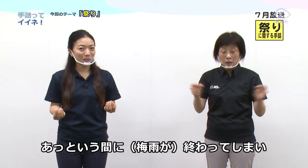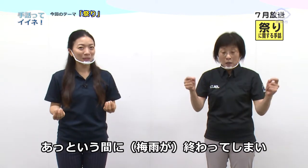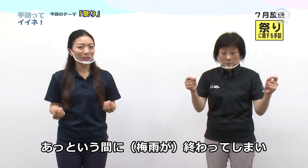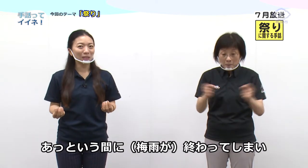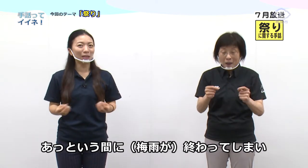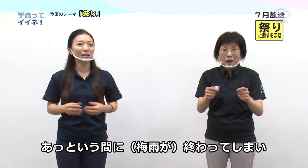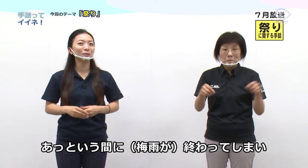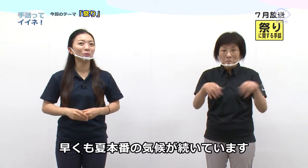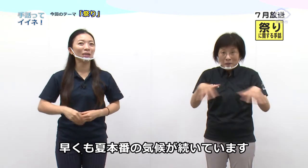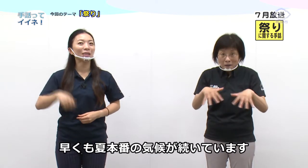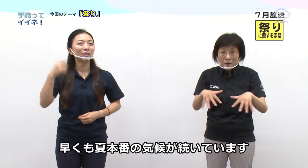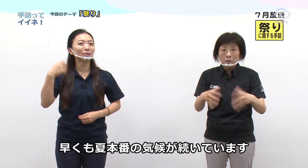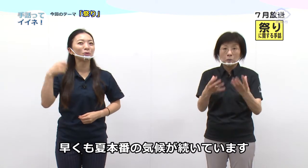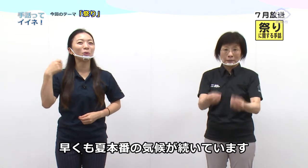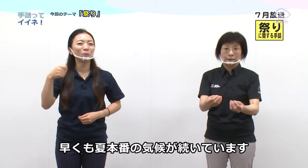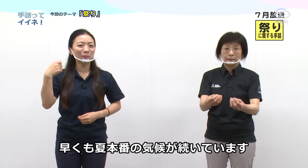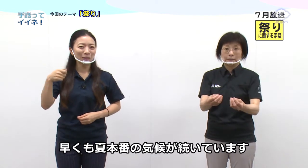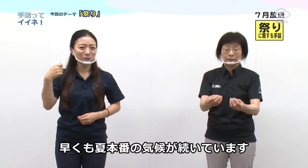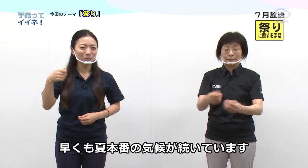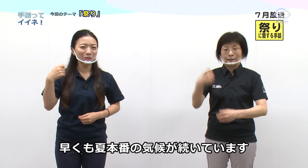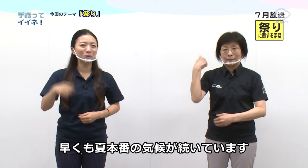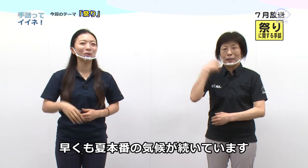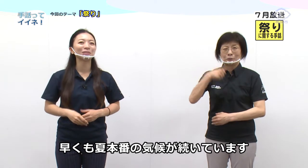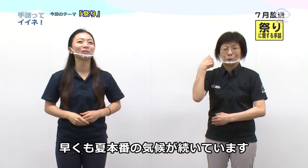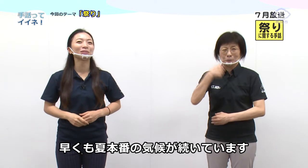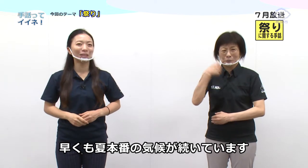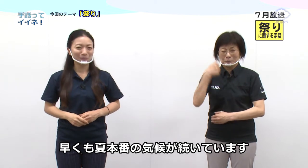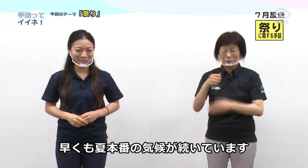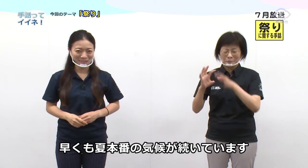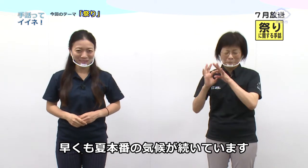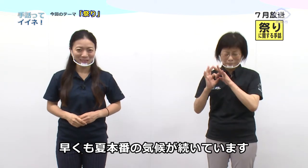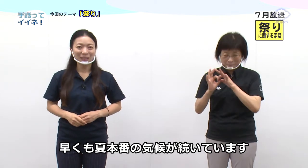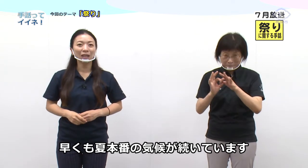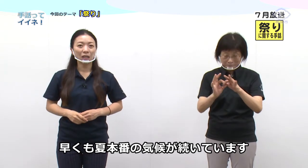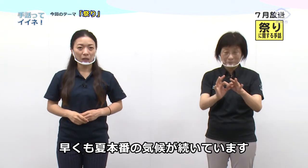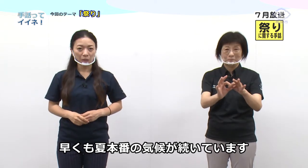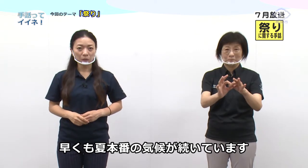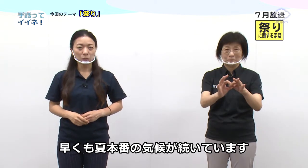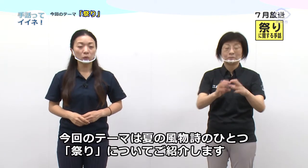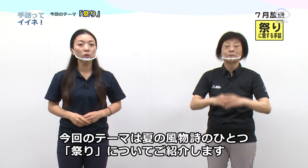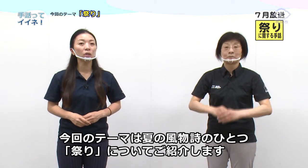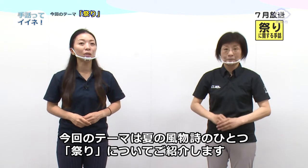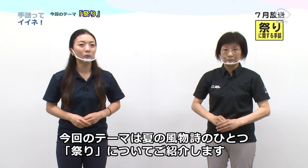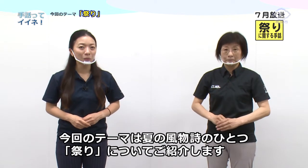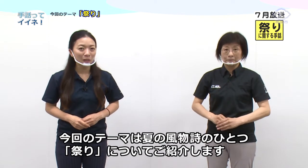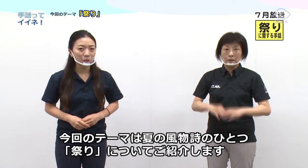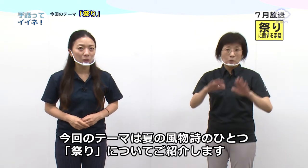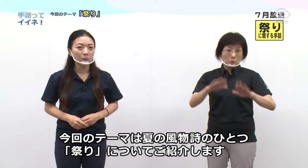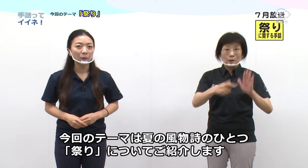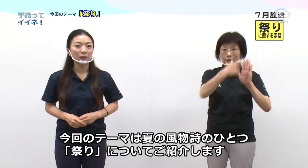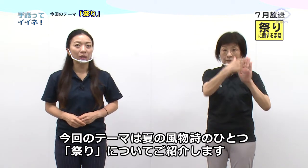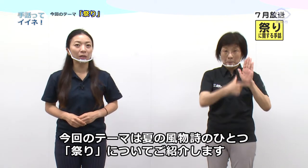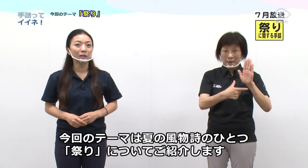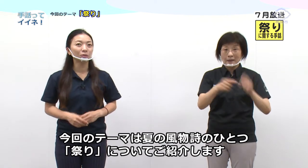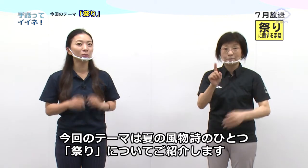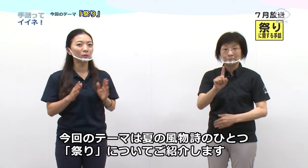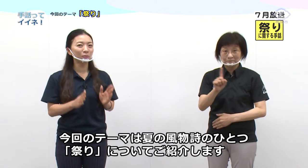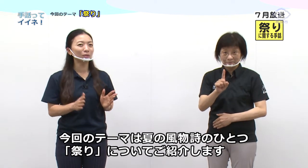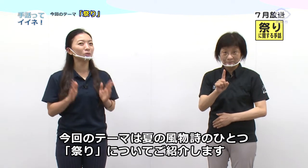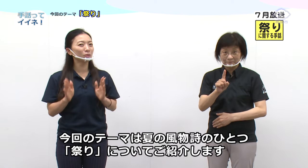して、早くもね、夏本番という気候が続いています。はい、というわけで今回のテーマは、夏本番の風